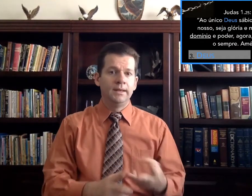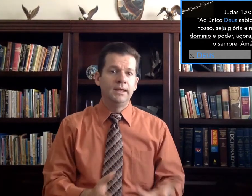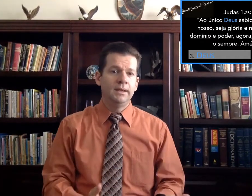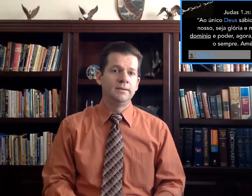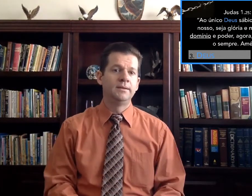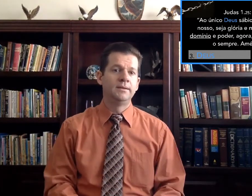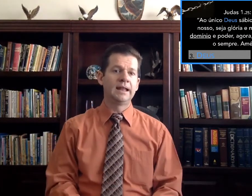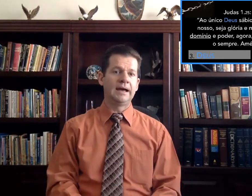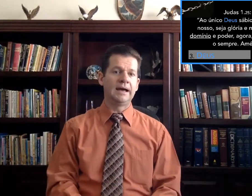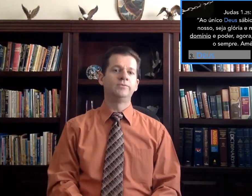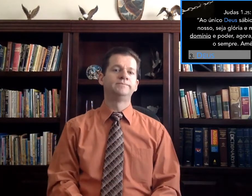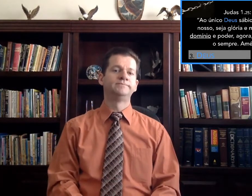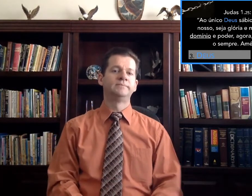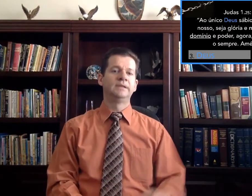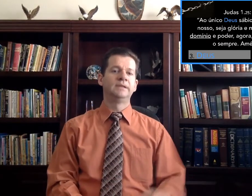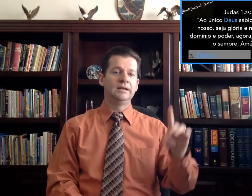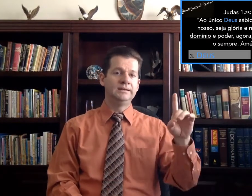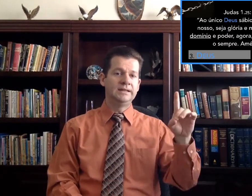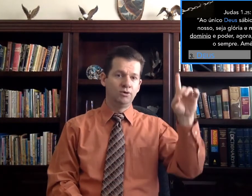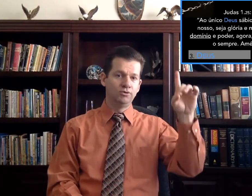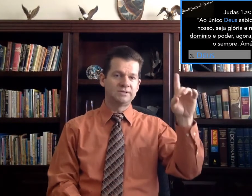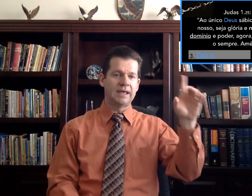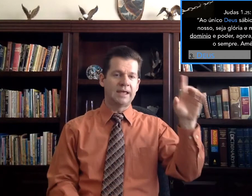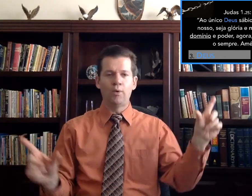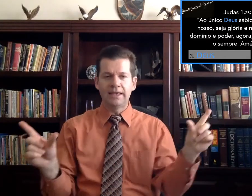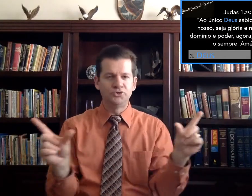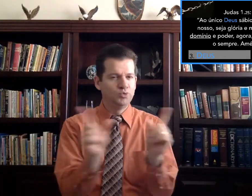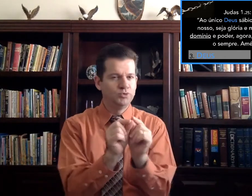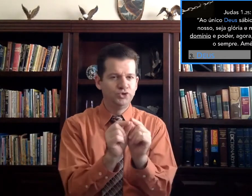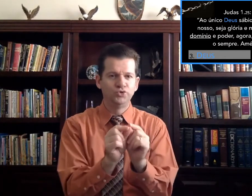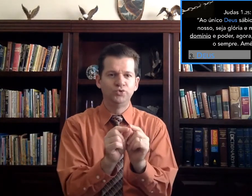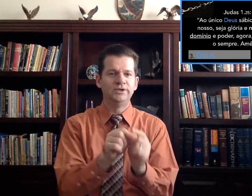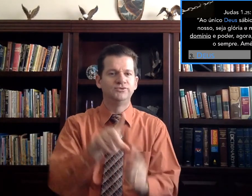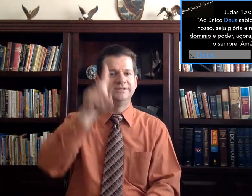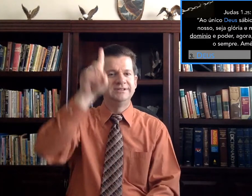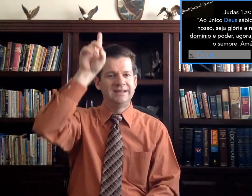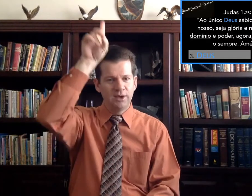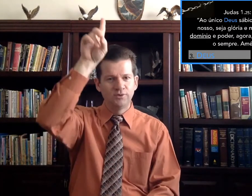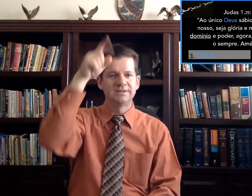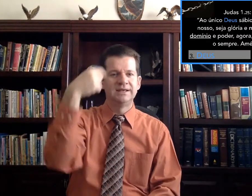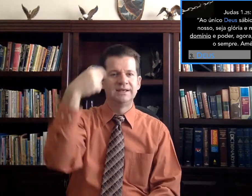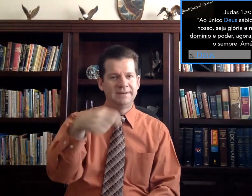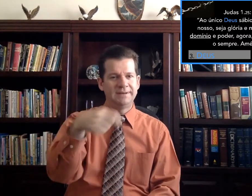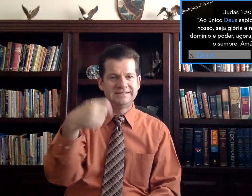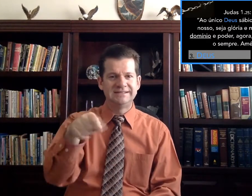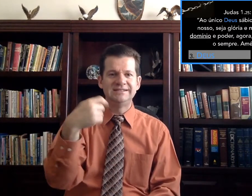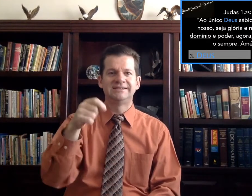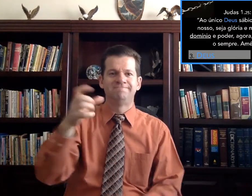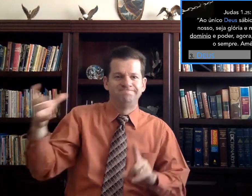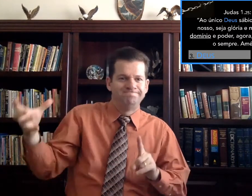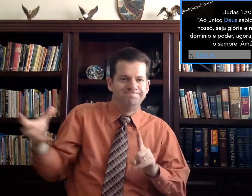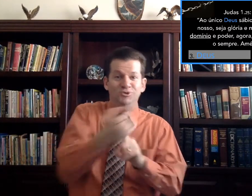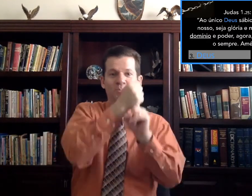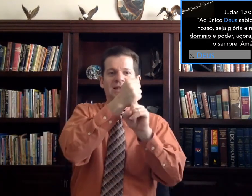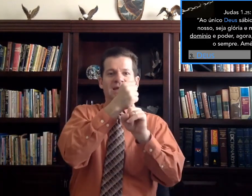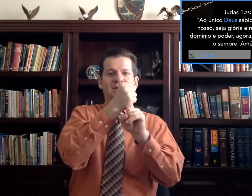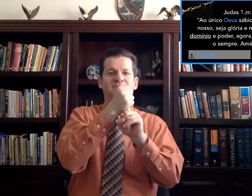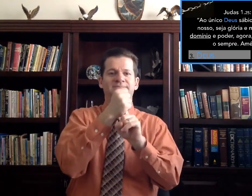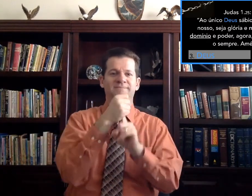E, claro, Deus é o resumo de tudo isso. Deus precisa dominar